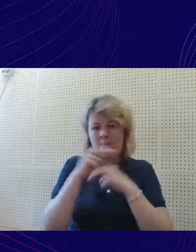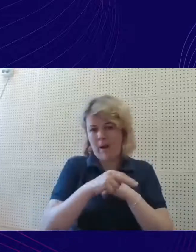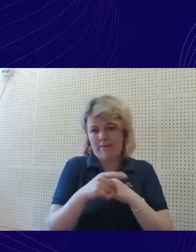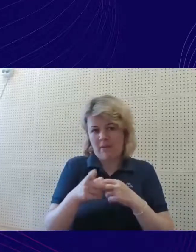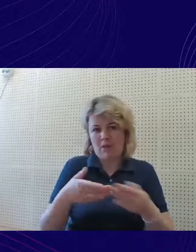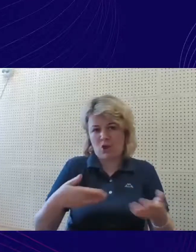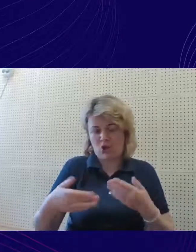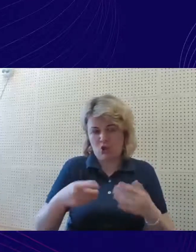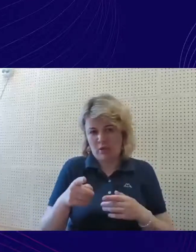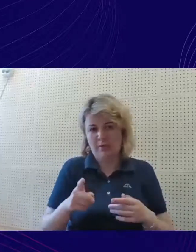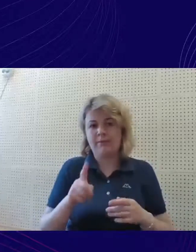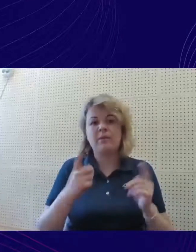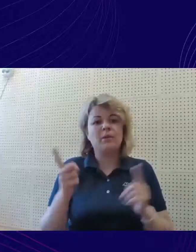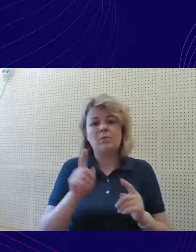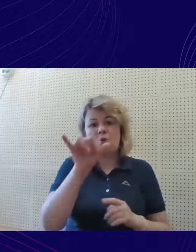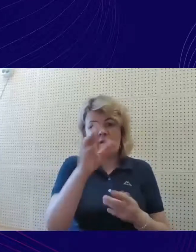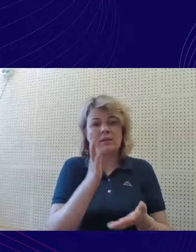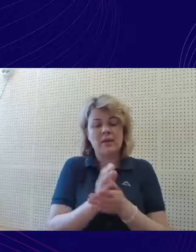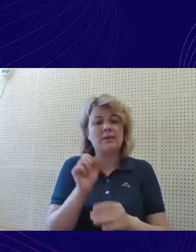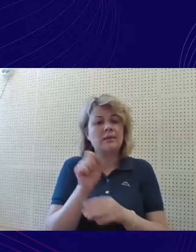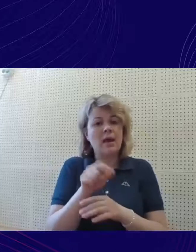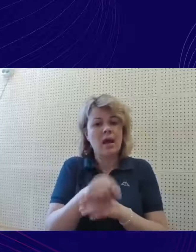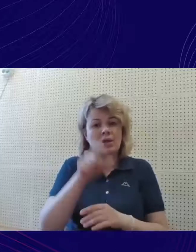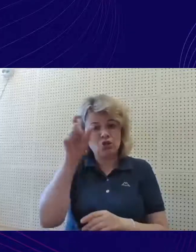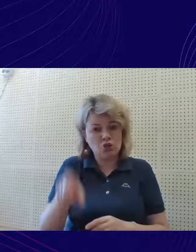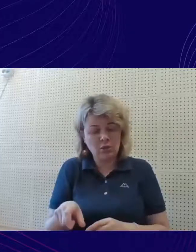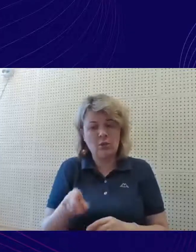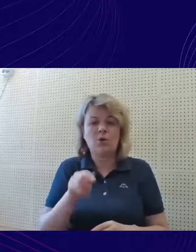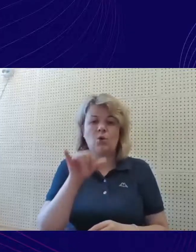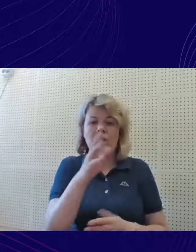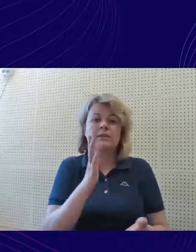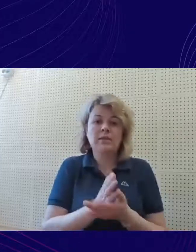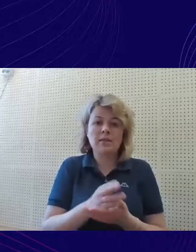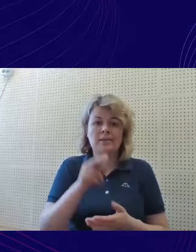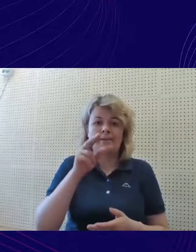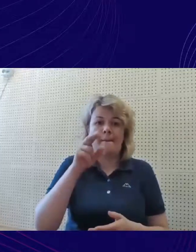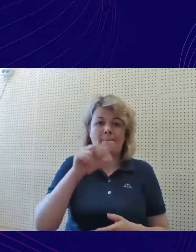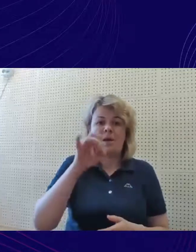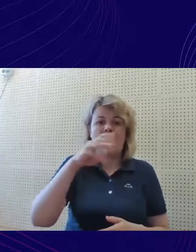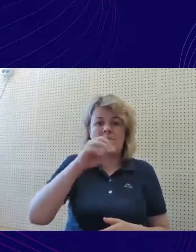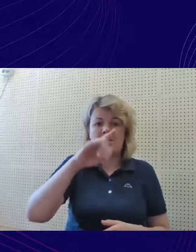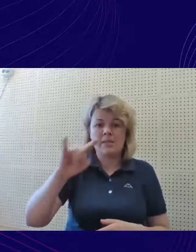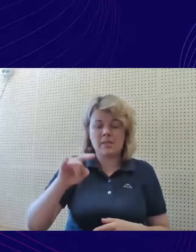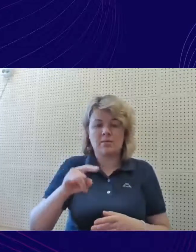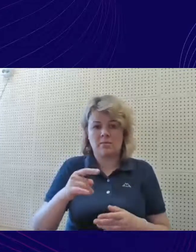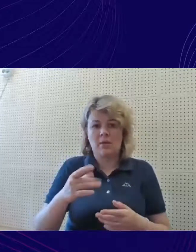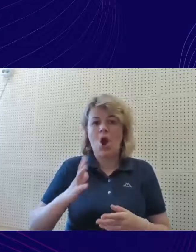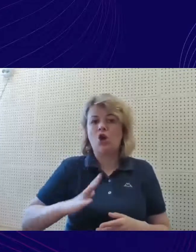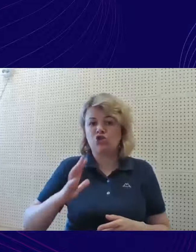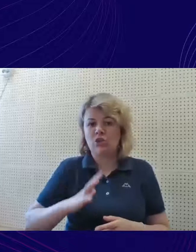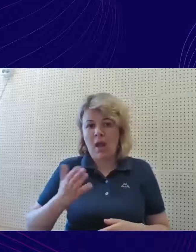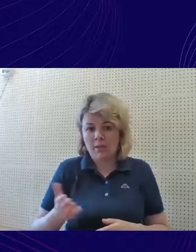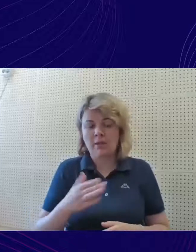что у вас есть заказчик, у вас есть параметры неких ожиданий, и вы должны в них вписываться.